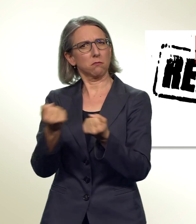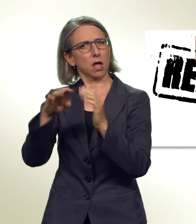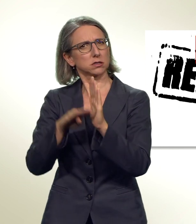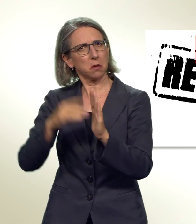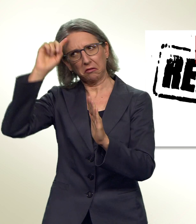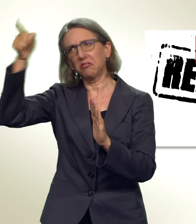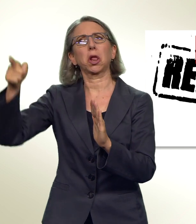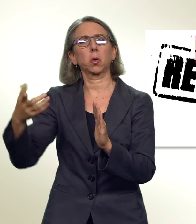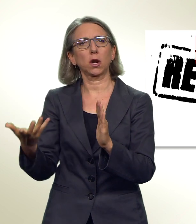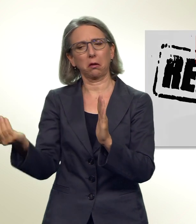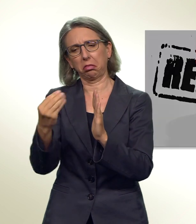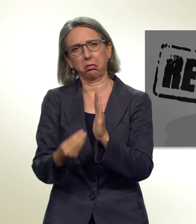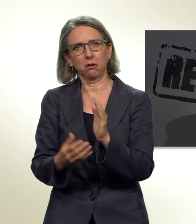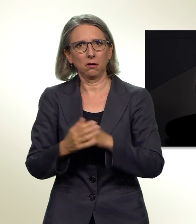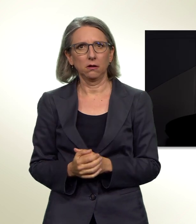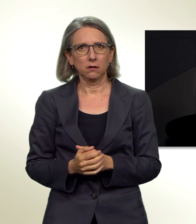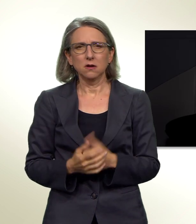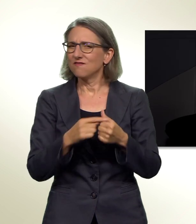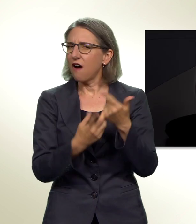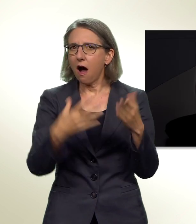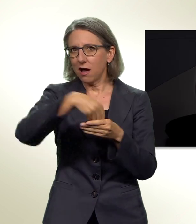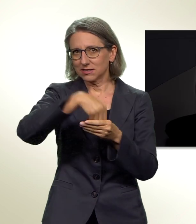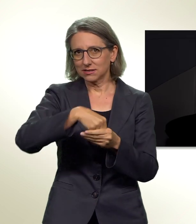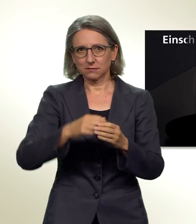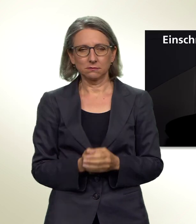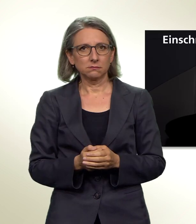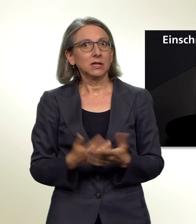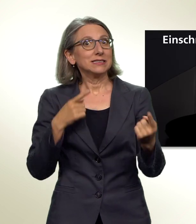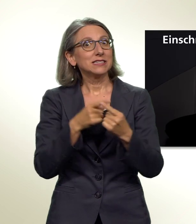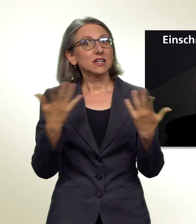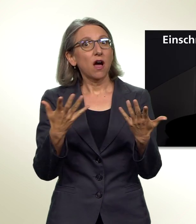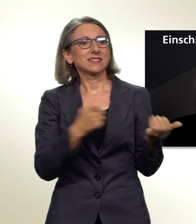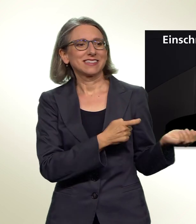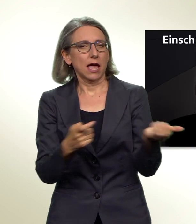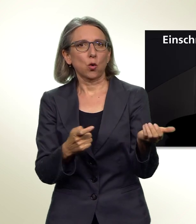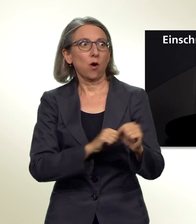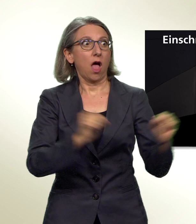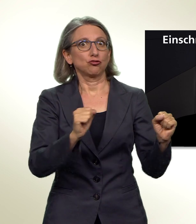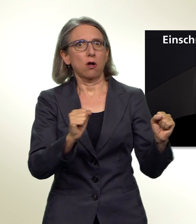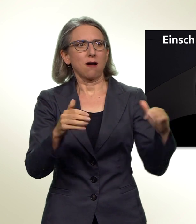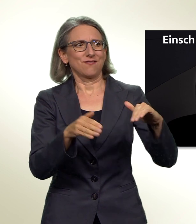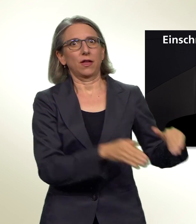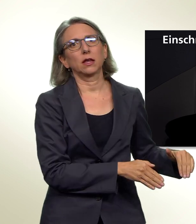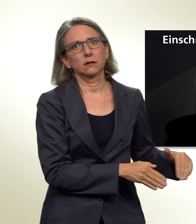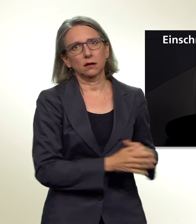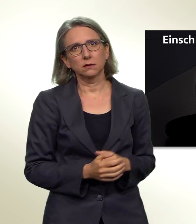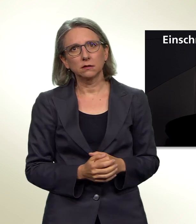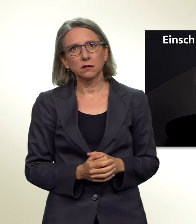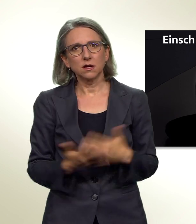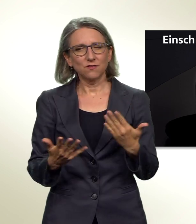Worum geht es im Detail? Beim neuen Gesetz geht es um die Verhinderung von Terroranschlägen. Die Polizei soll präventiv gegen